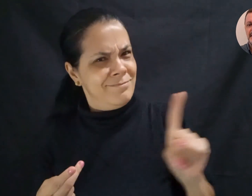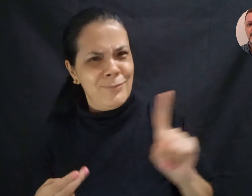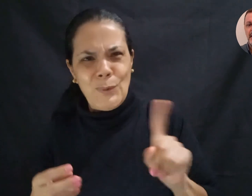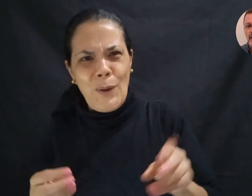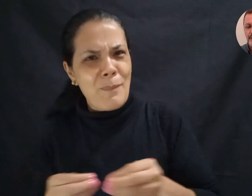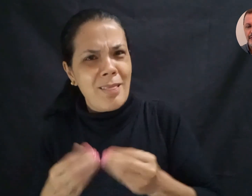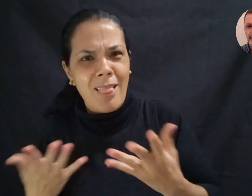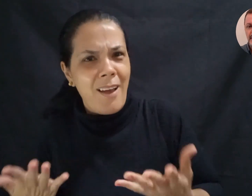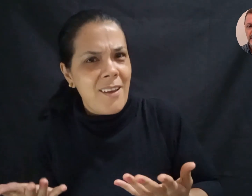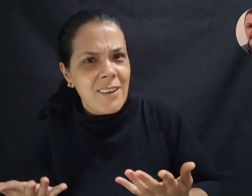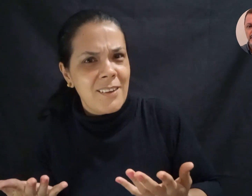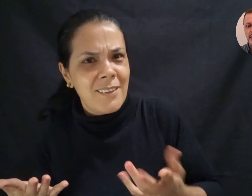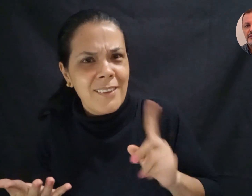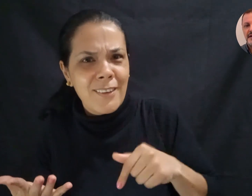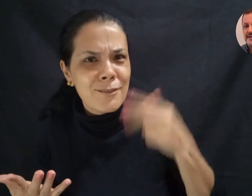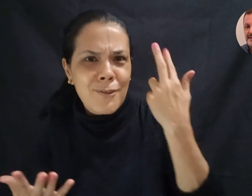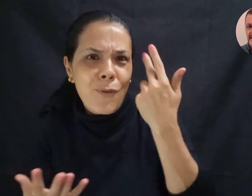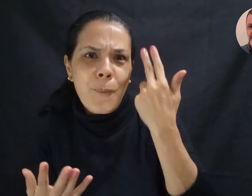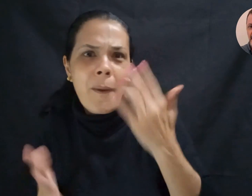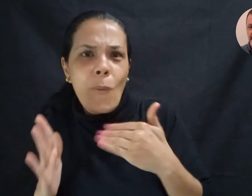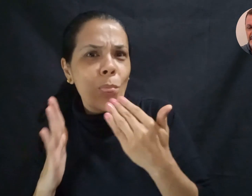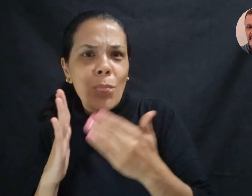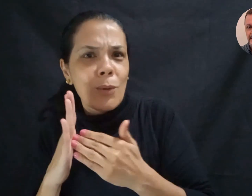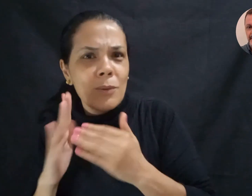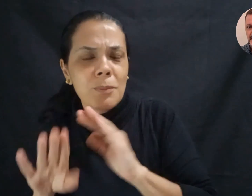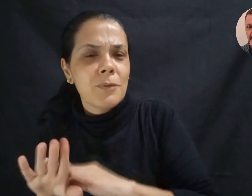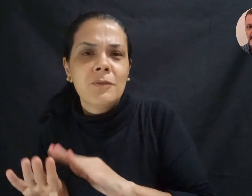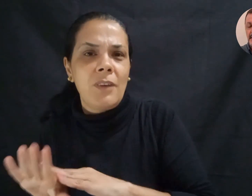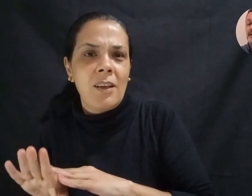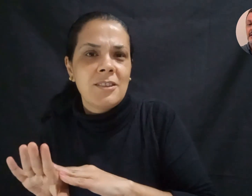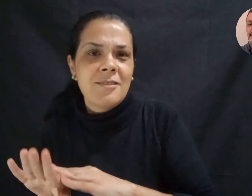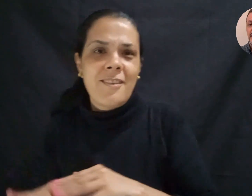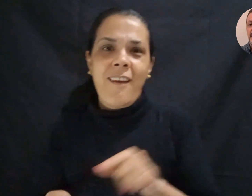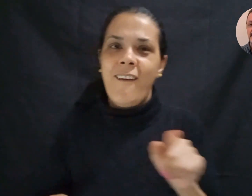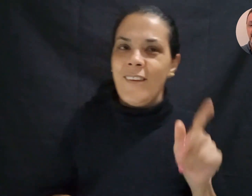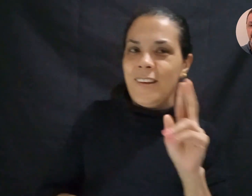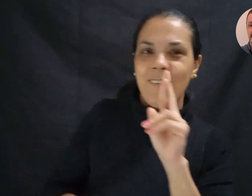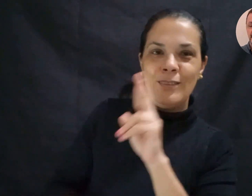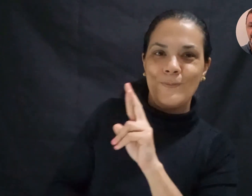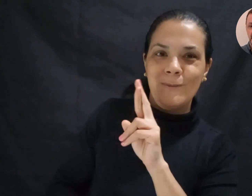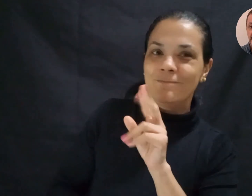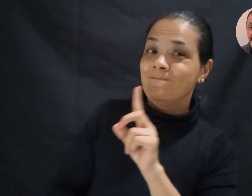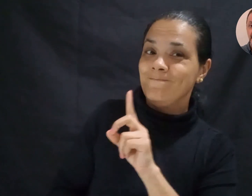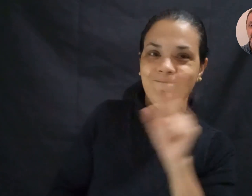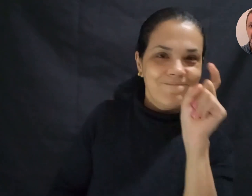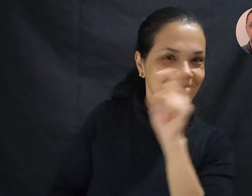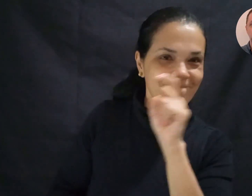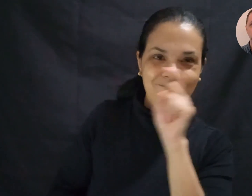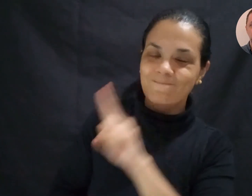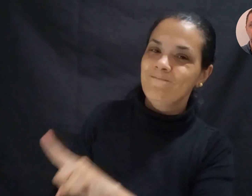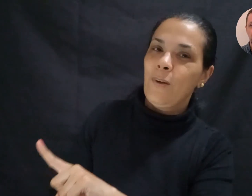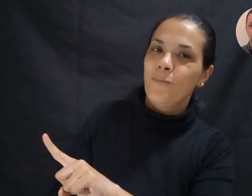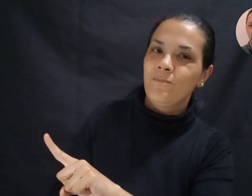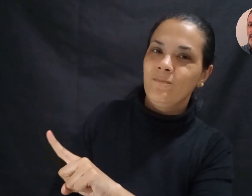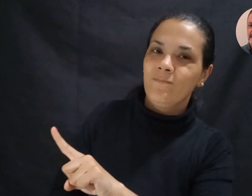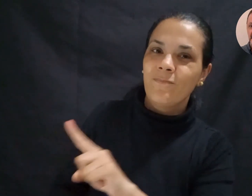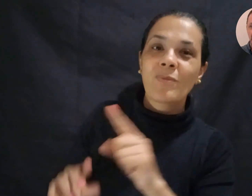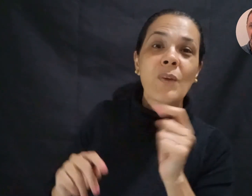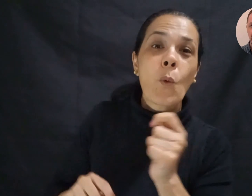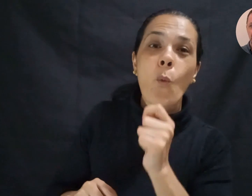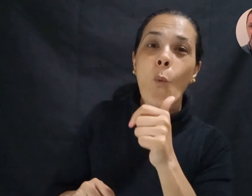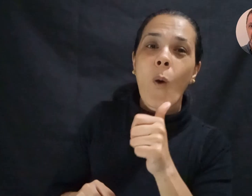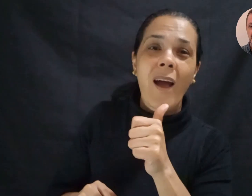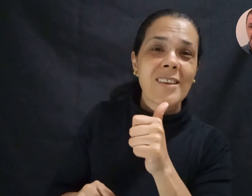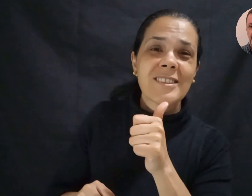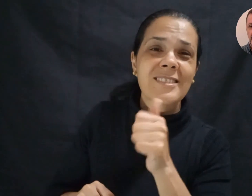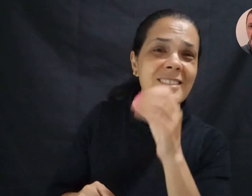milagres, aquilo que é óbvio? Todos fazem essas coisas." E então veio a resposta: "Engano de vocês. Quase ninguém